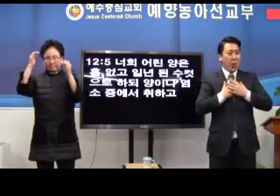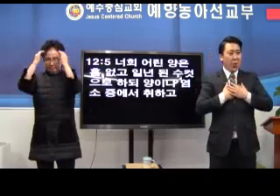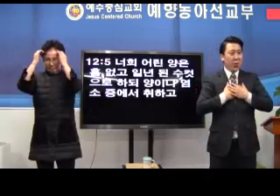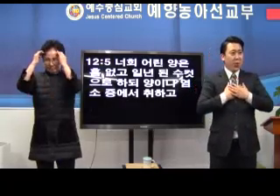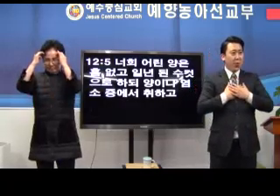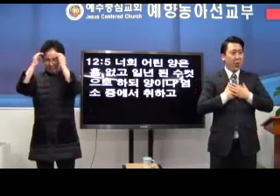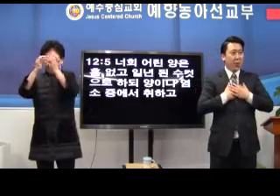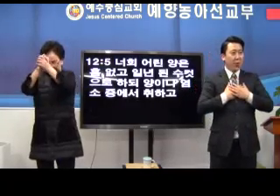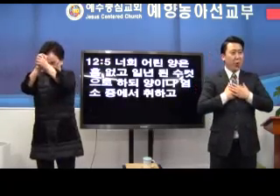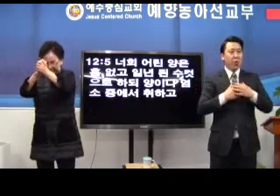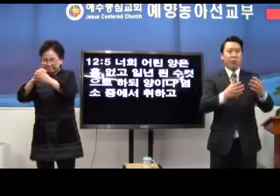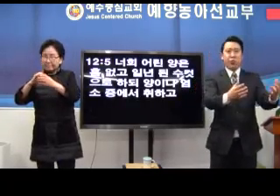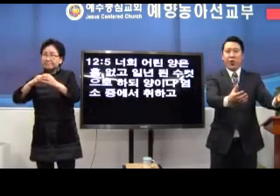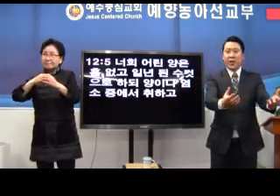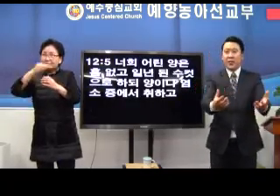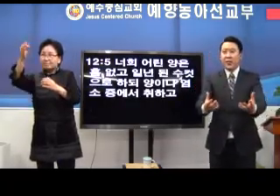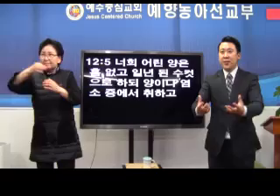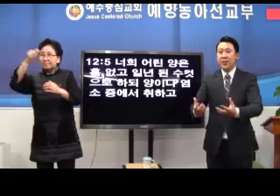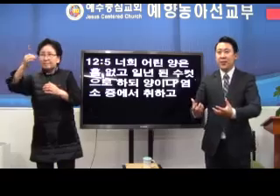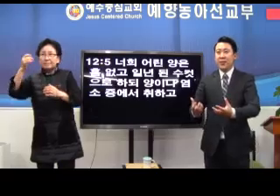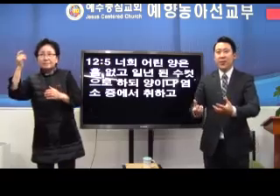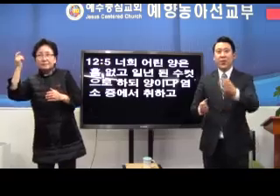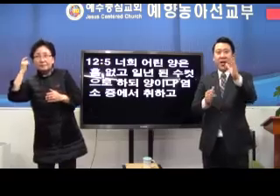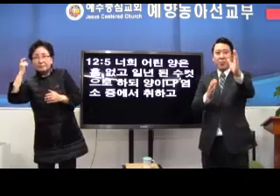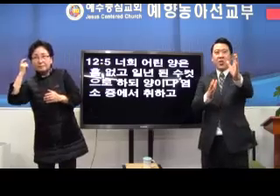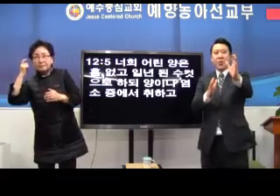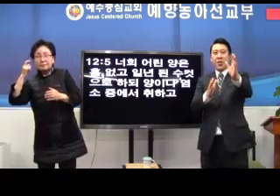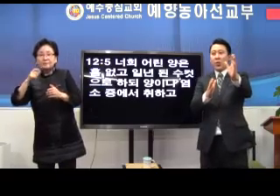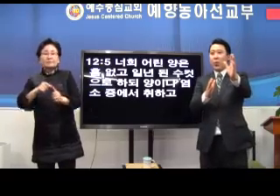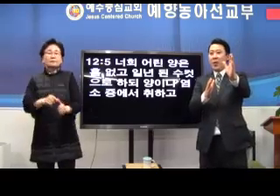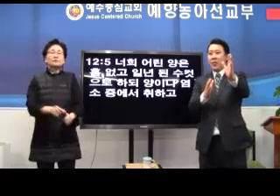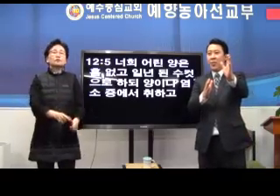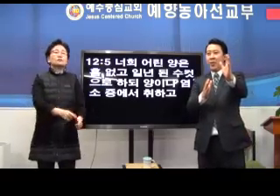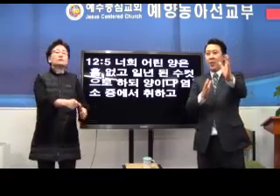들으시고 구원하시는 그런 장면입니다. 오늘 말씀이.